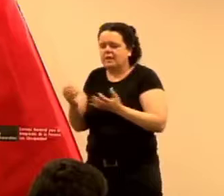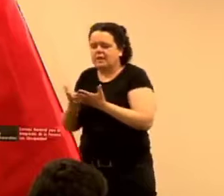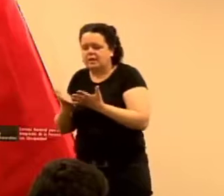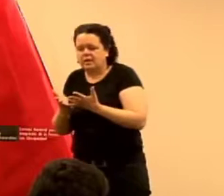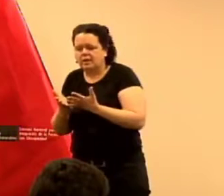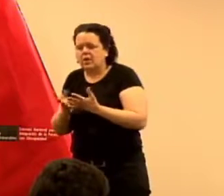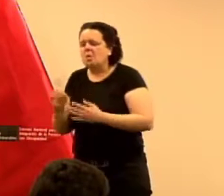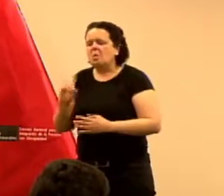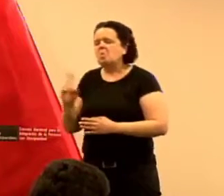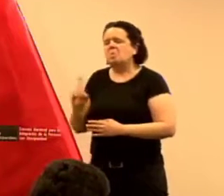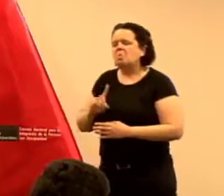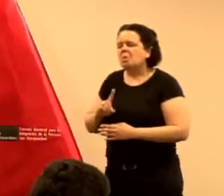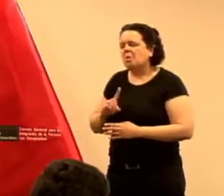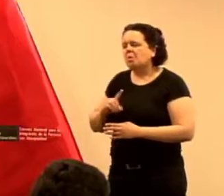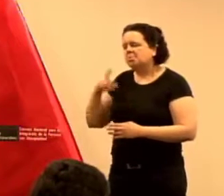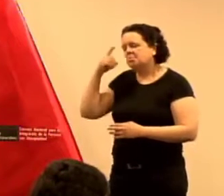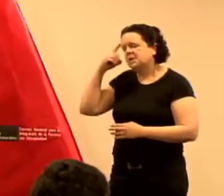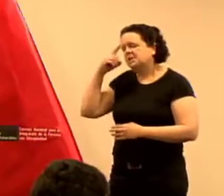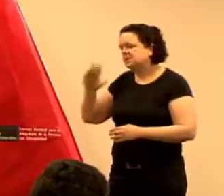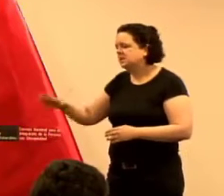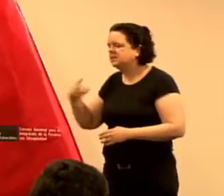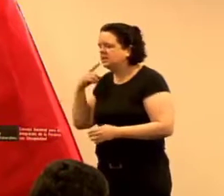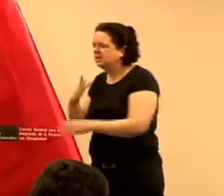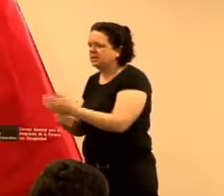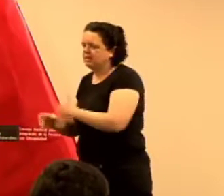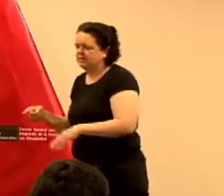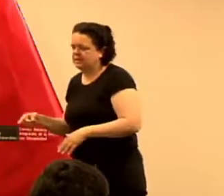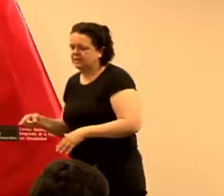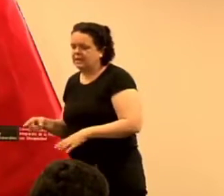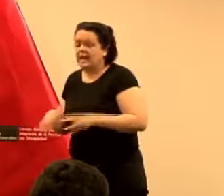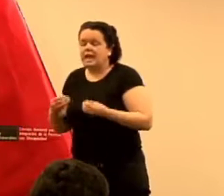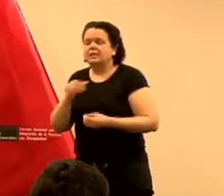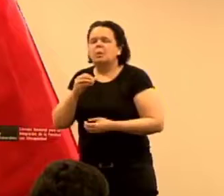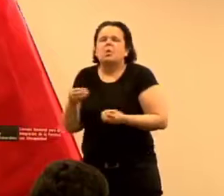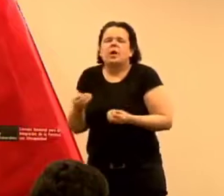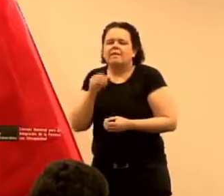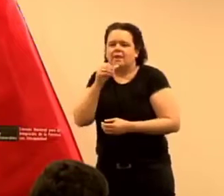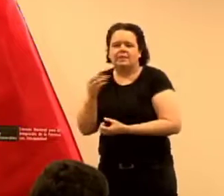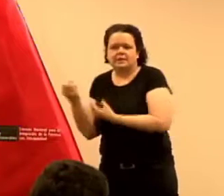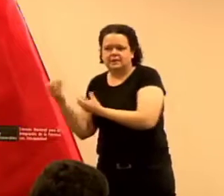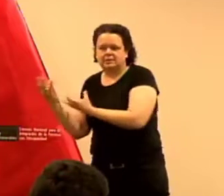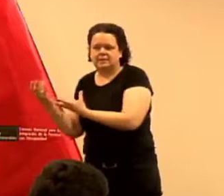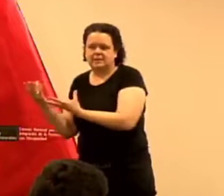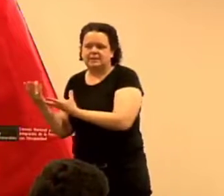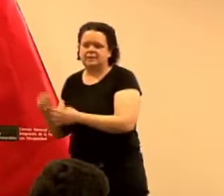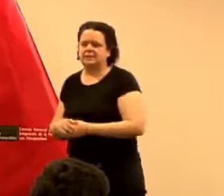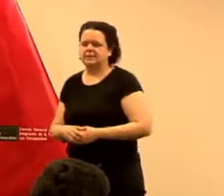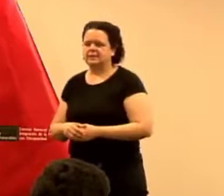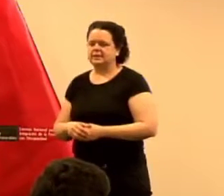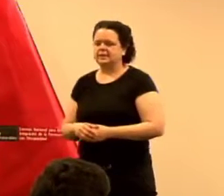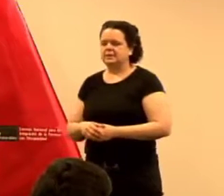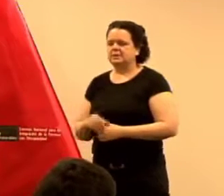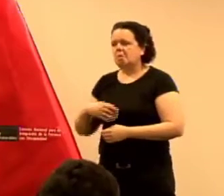toman adecuadamente en cuenta a los niños y niñas con discapacidad. Y eso se debe justamente a la falta de datos que hay sobre este grupo de